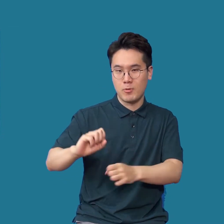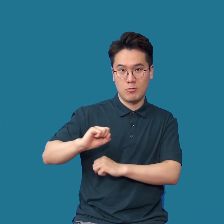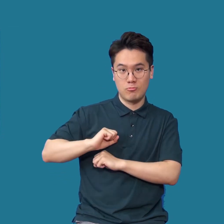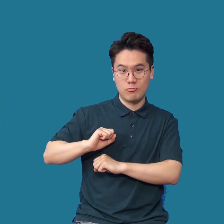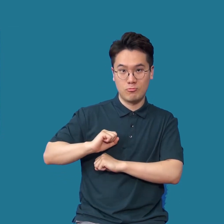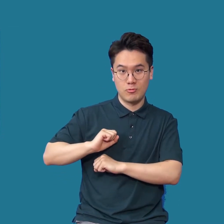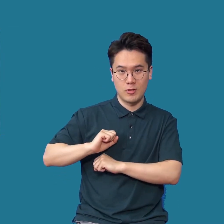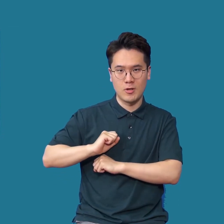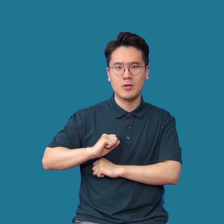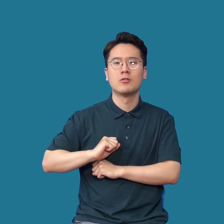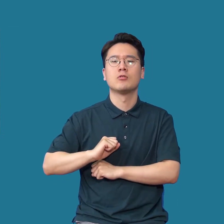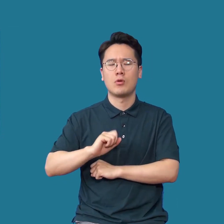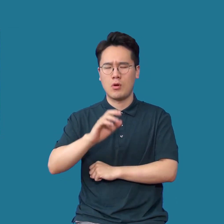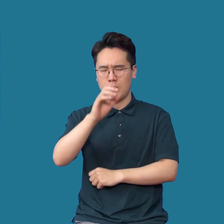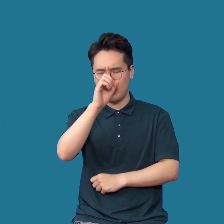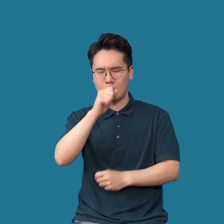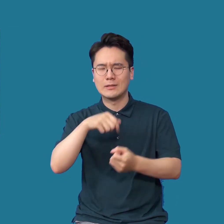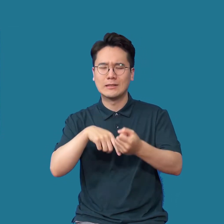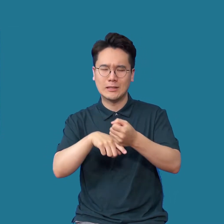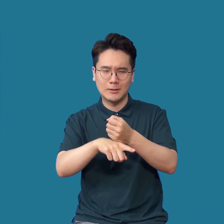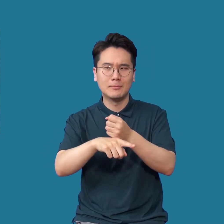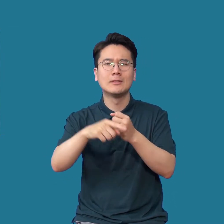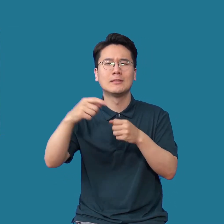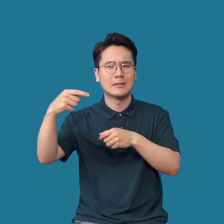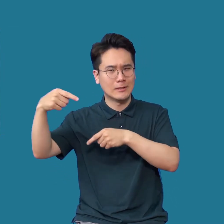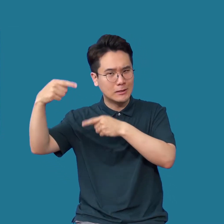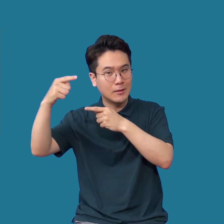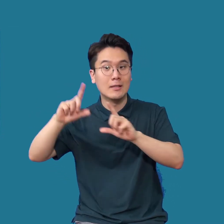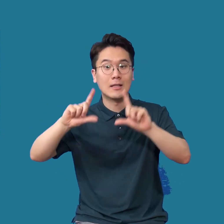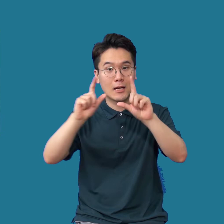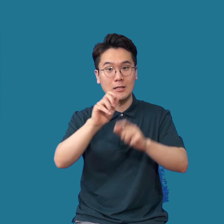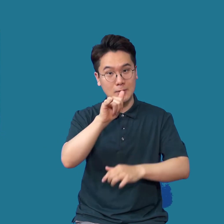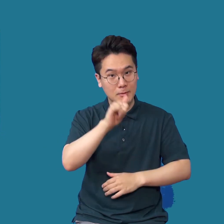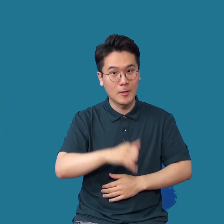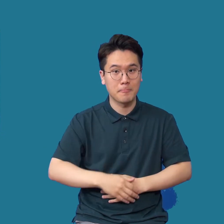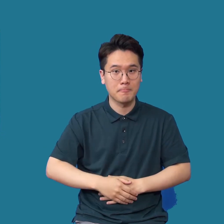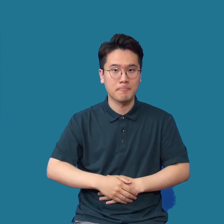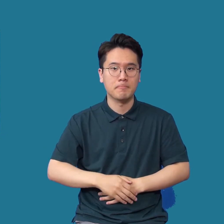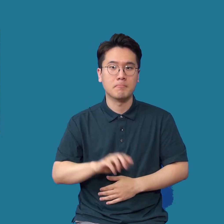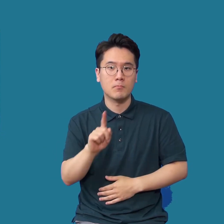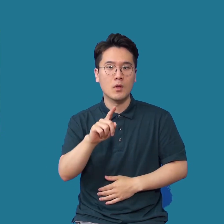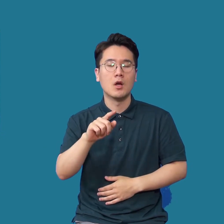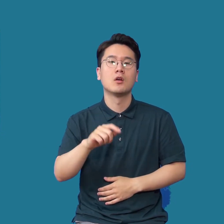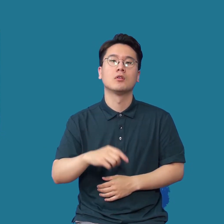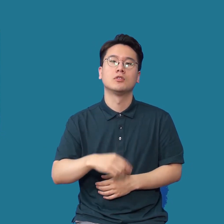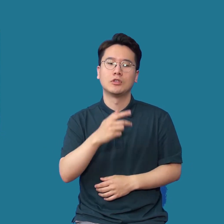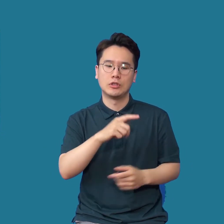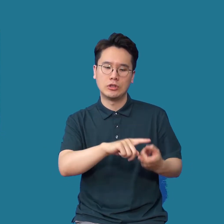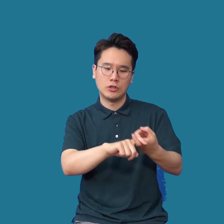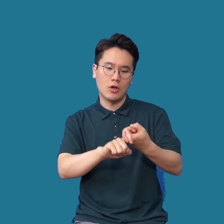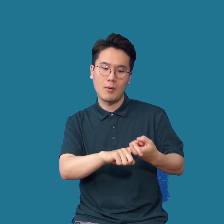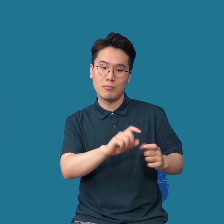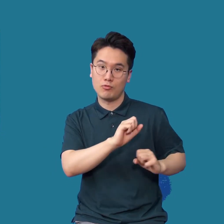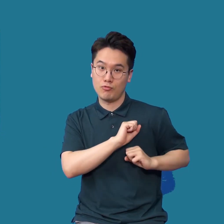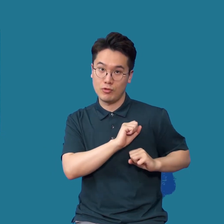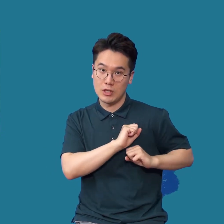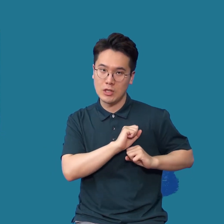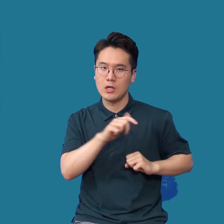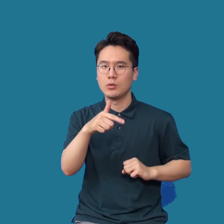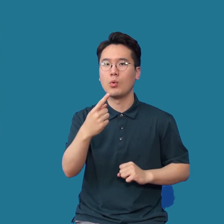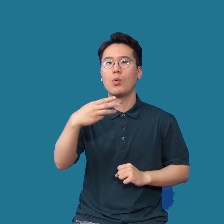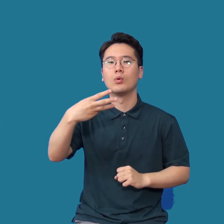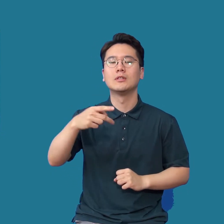한 날은 1944년 연합군이 노르망디 해안에 상륙한 날입니다. 그날